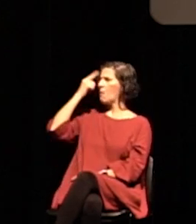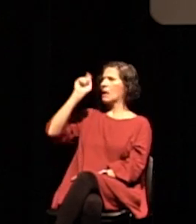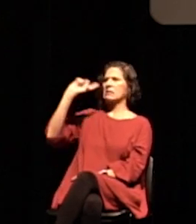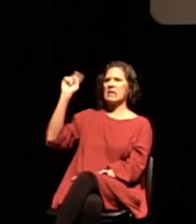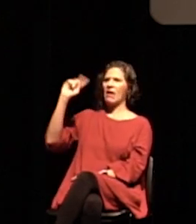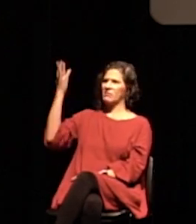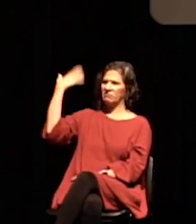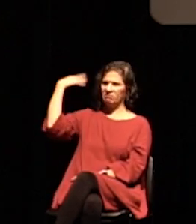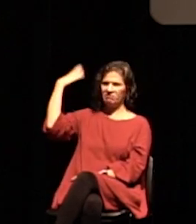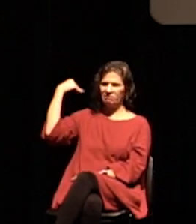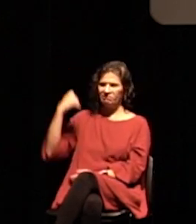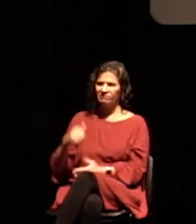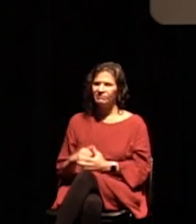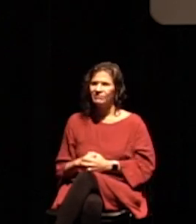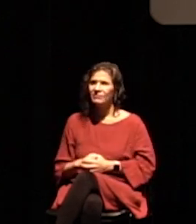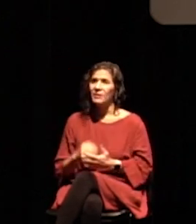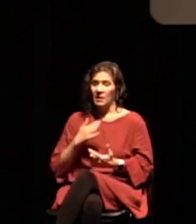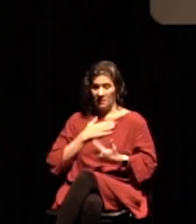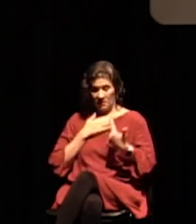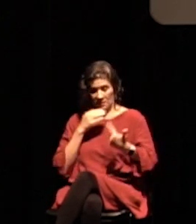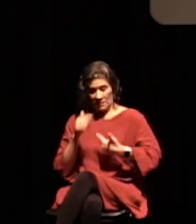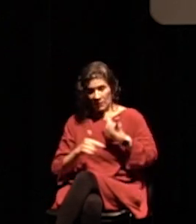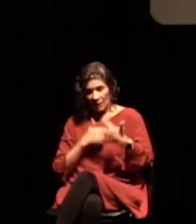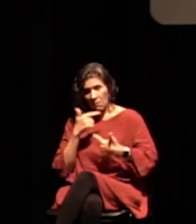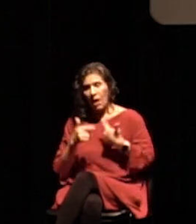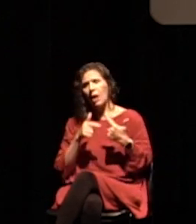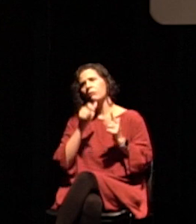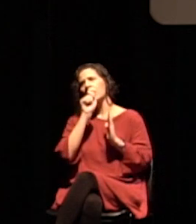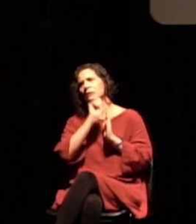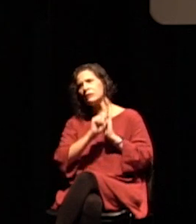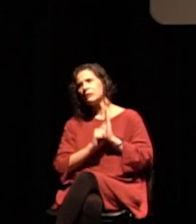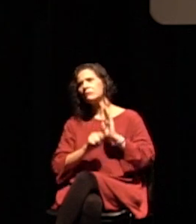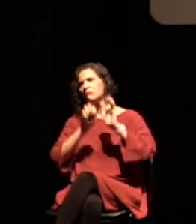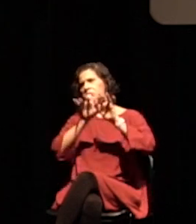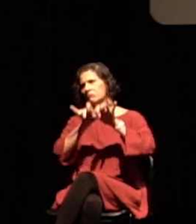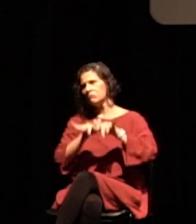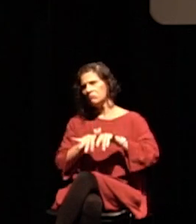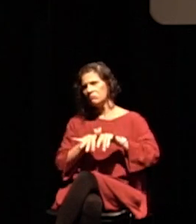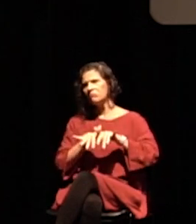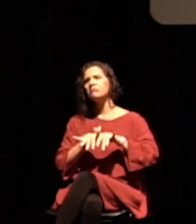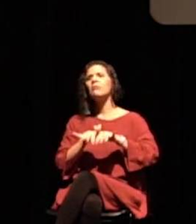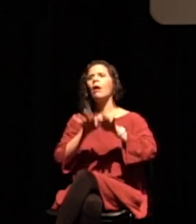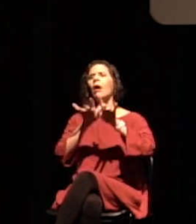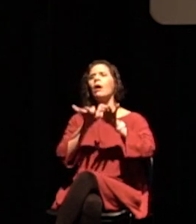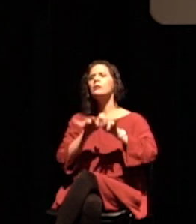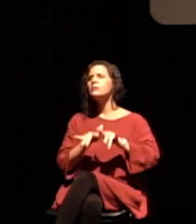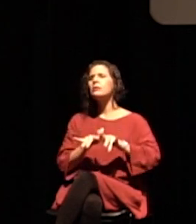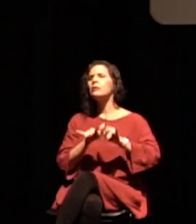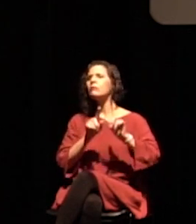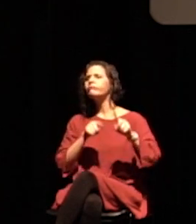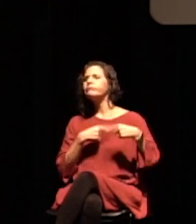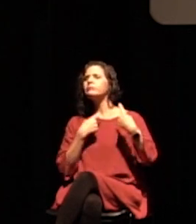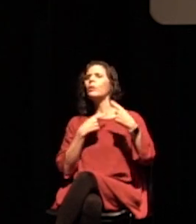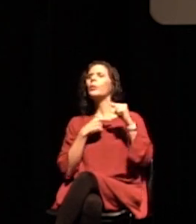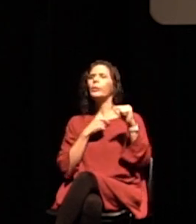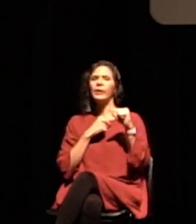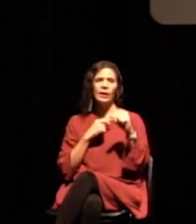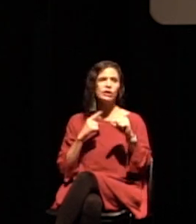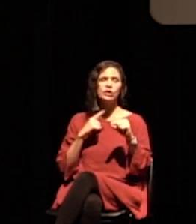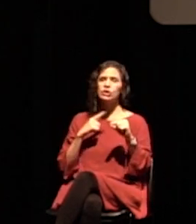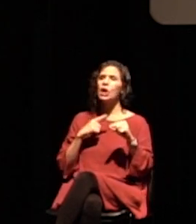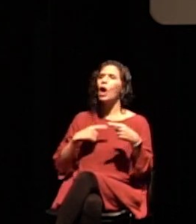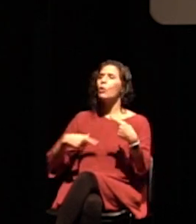eu tinha o trabalho da escrita era movido por um